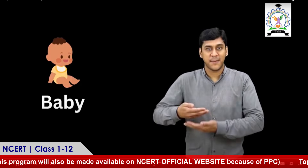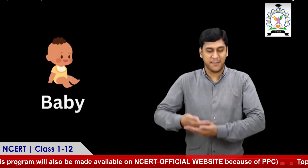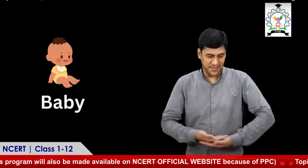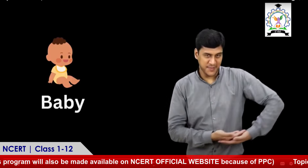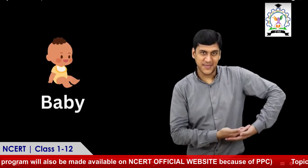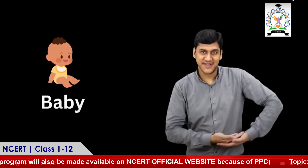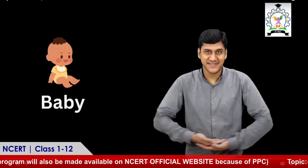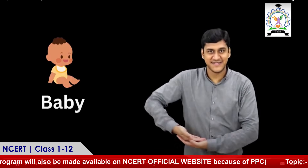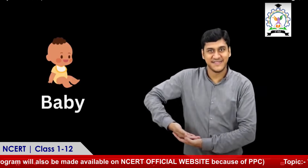छोटा बच्चा।